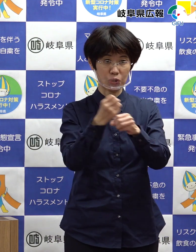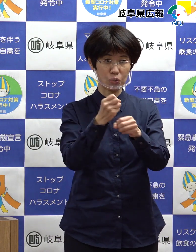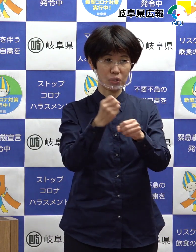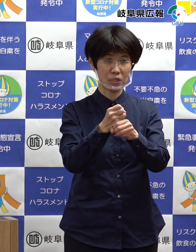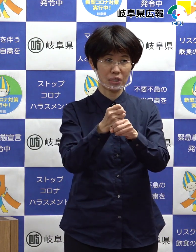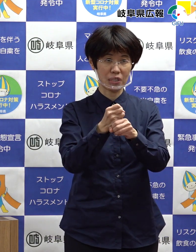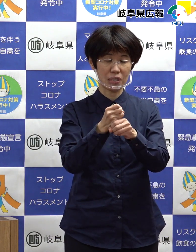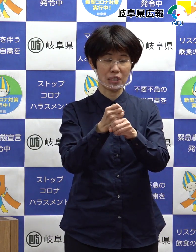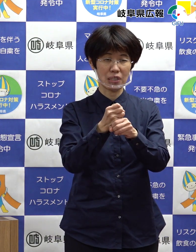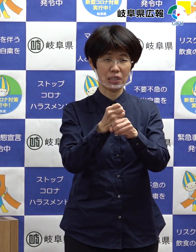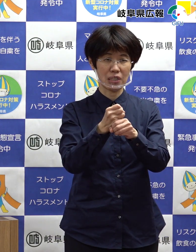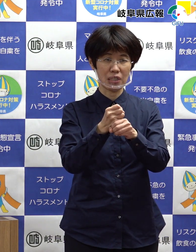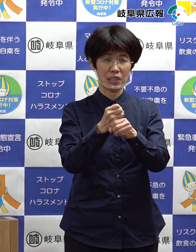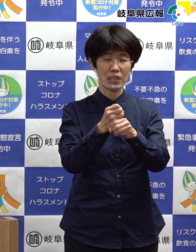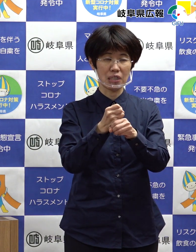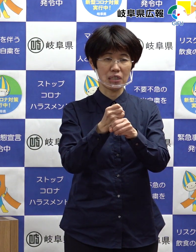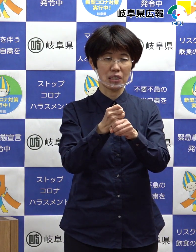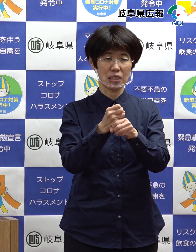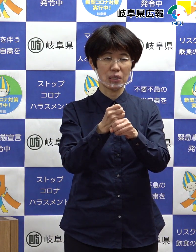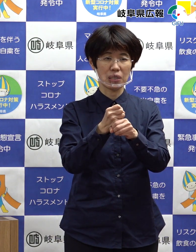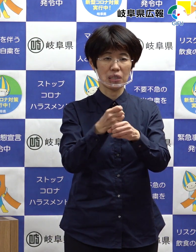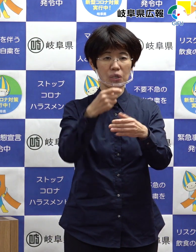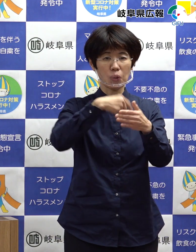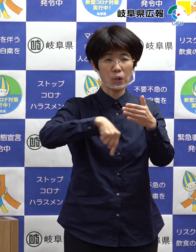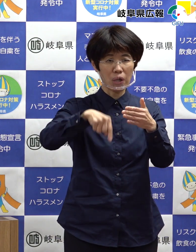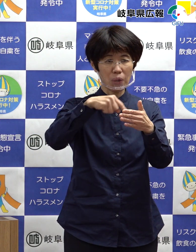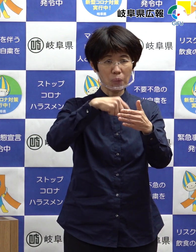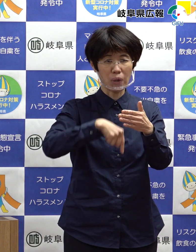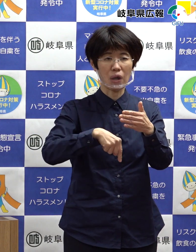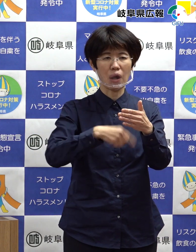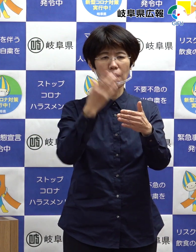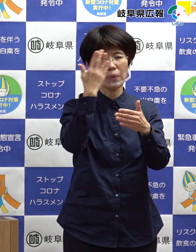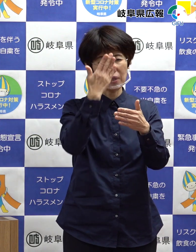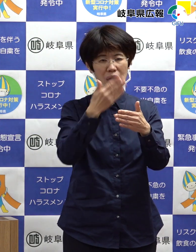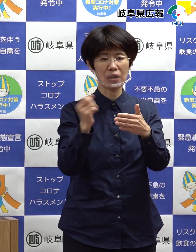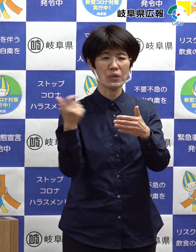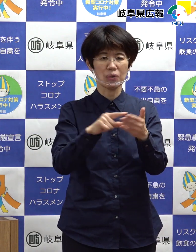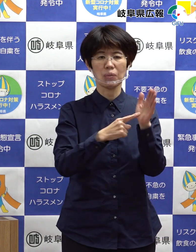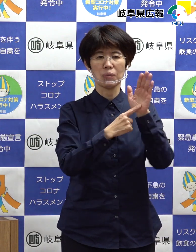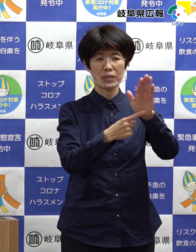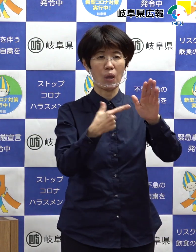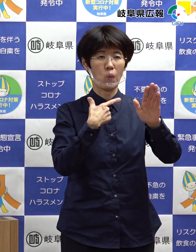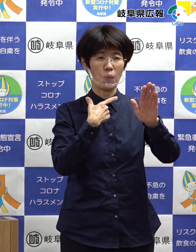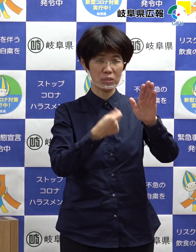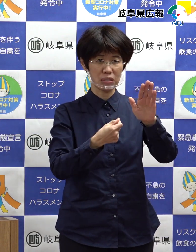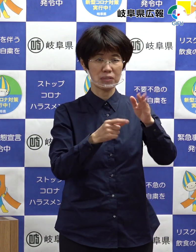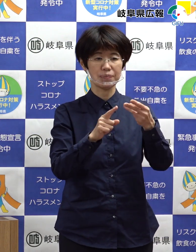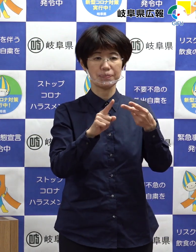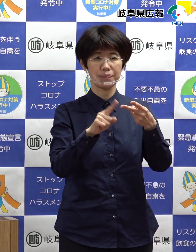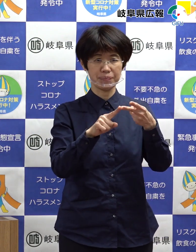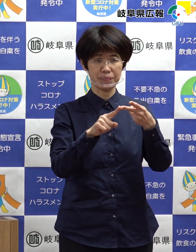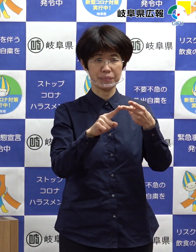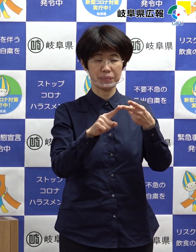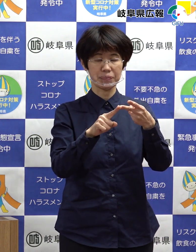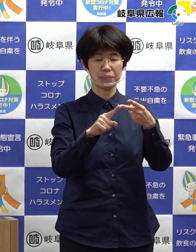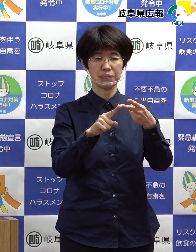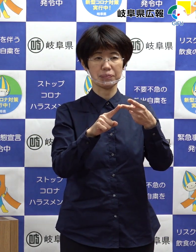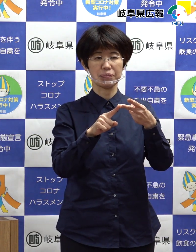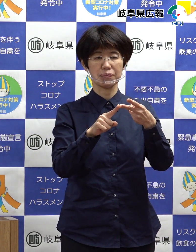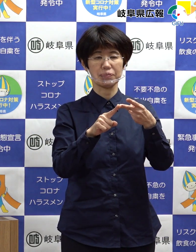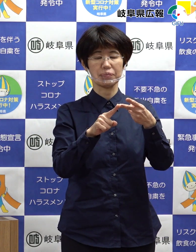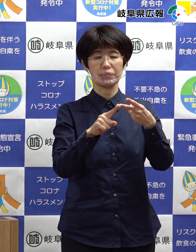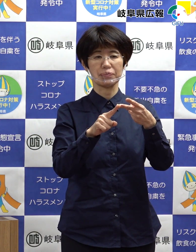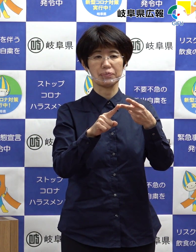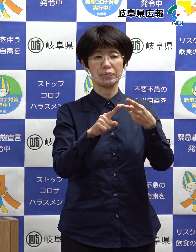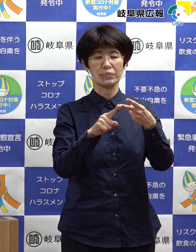だ全体図もよく分からないので、支給を示してほしいとかですね、それからあとどう